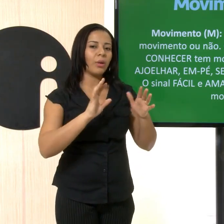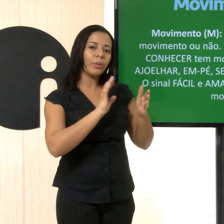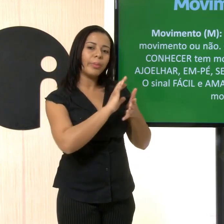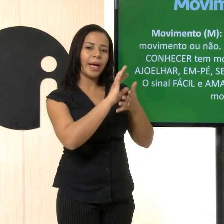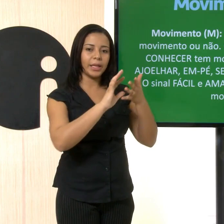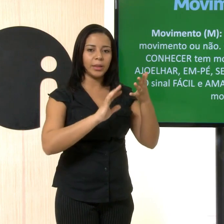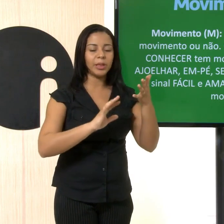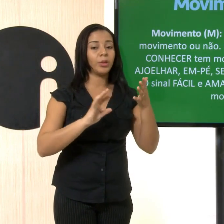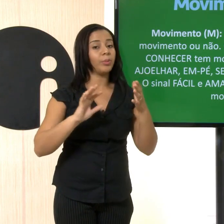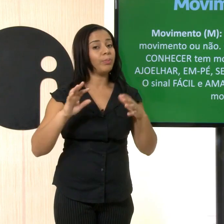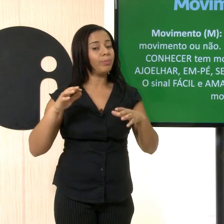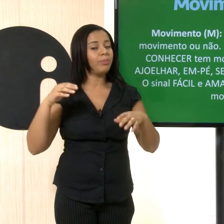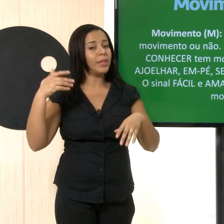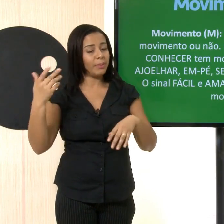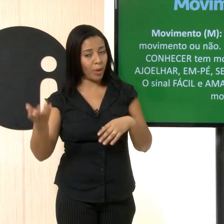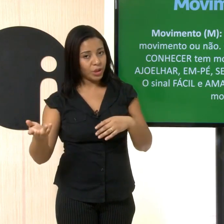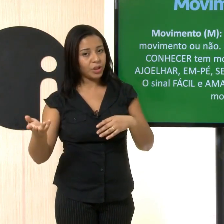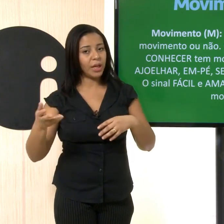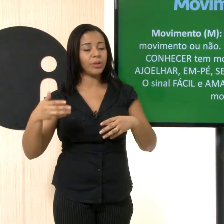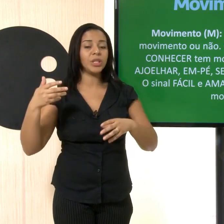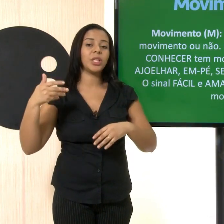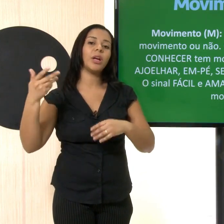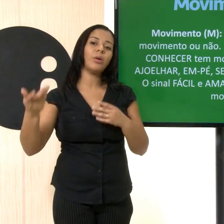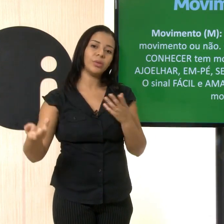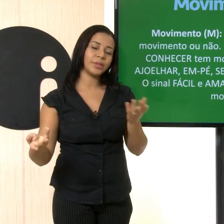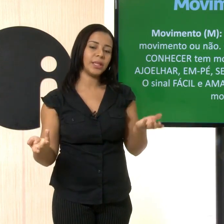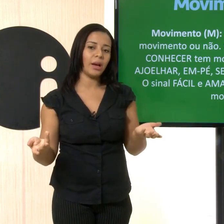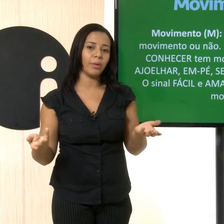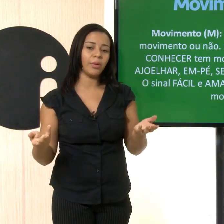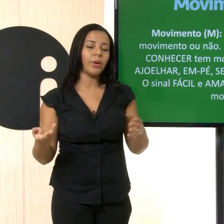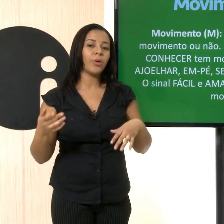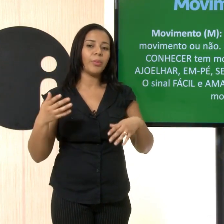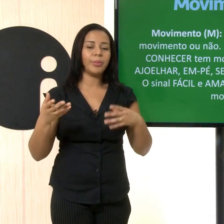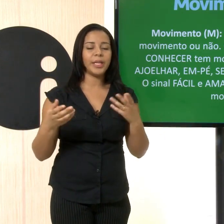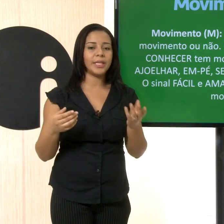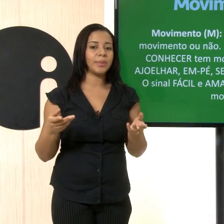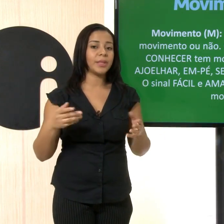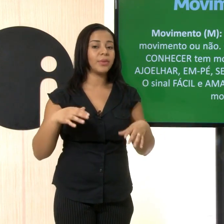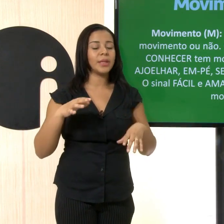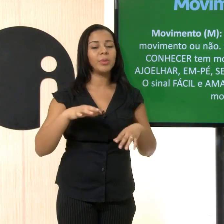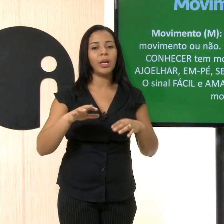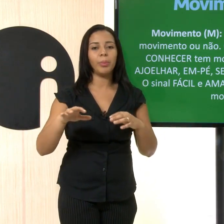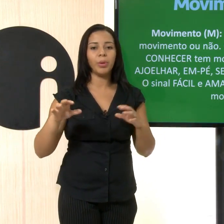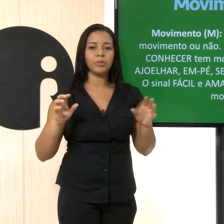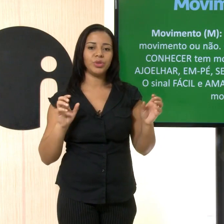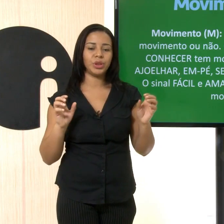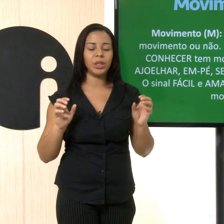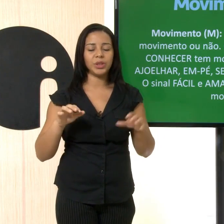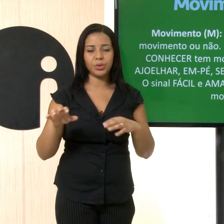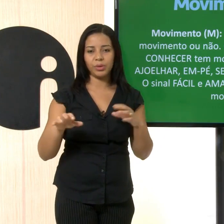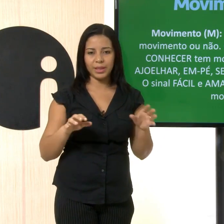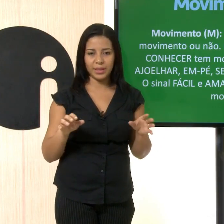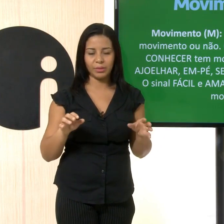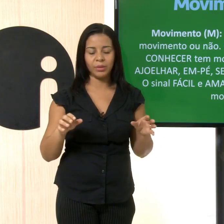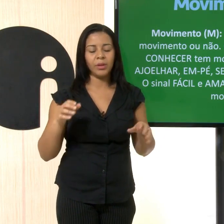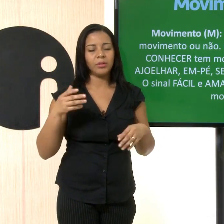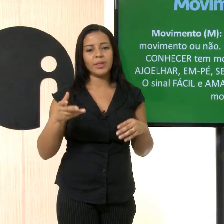algum parâmetro pode dar origem a outro sinal. Como, por exemplo, se você mudar o ponto de articulação do